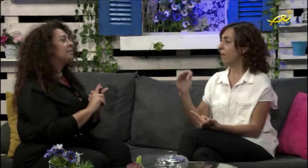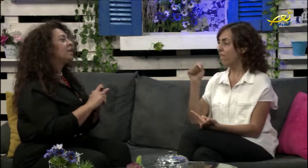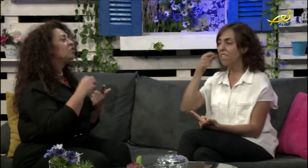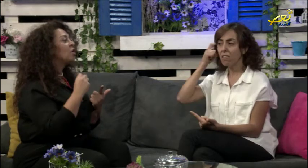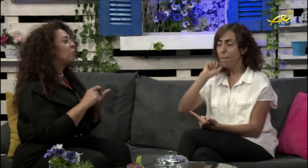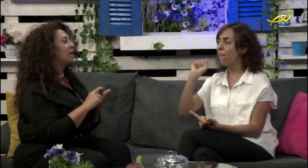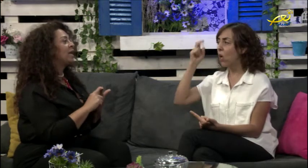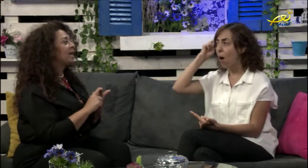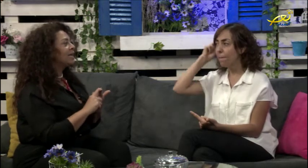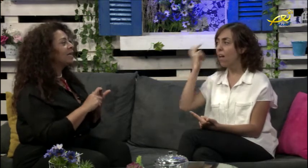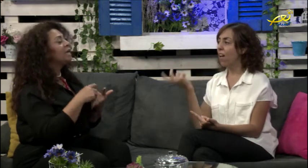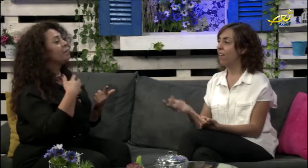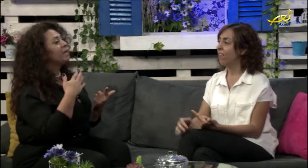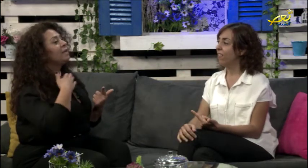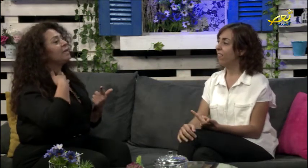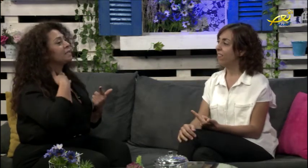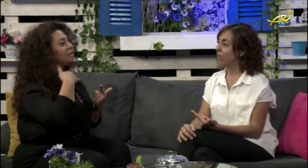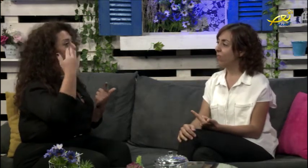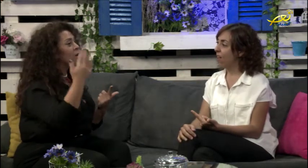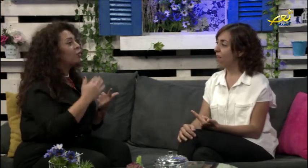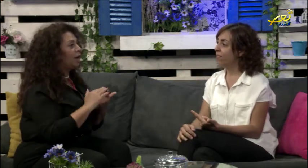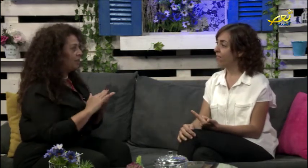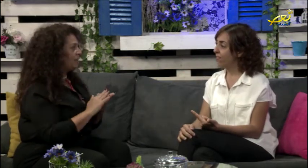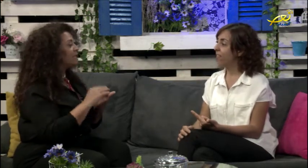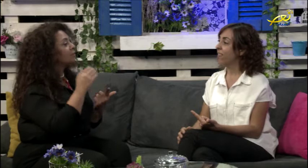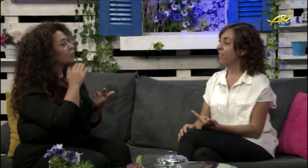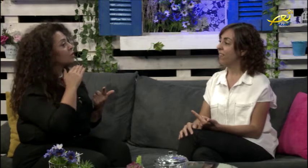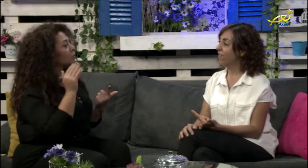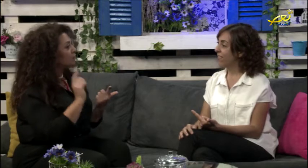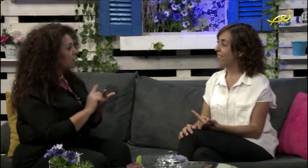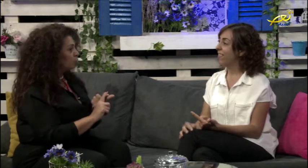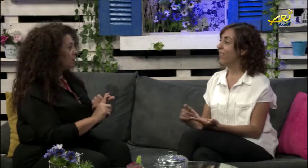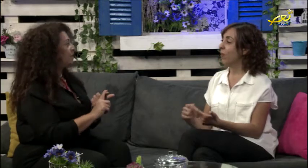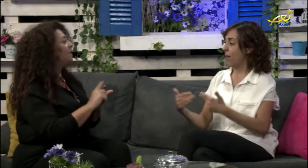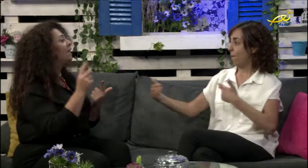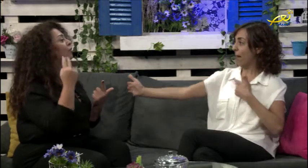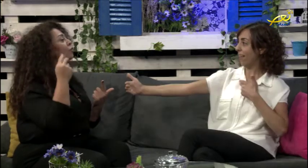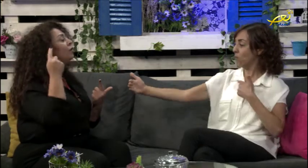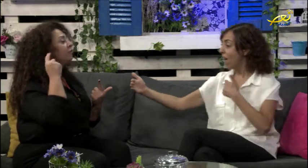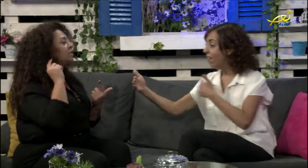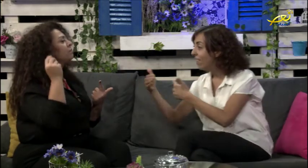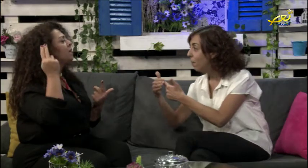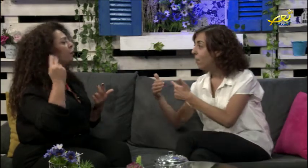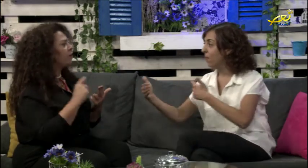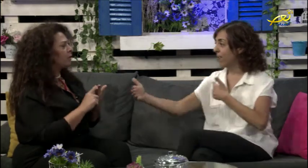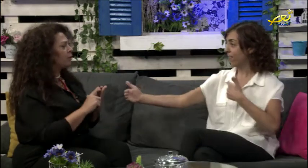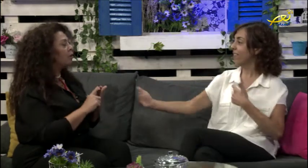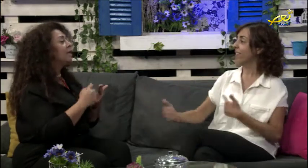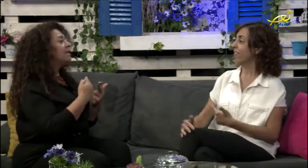نحن نشوه الحكي بالصريخ أو بالعيط، لازم يكون صوتنا معتدل لأنه في سماعة وفي أمبلون، لازم